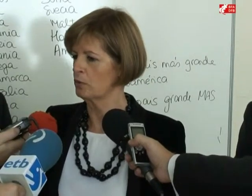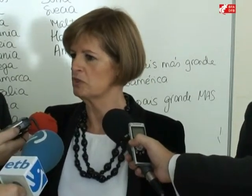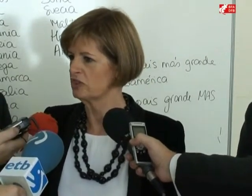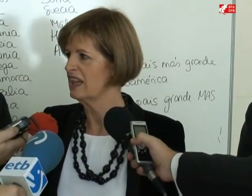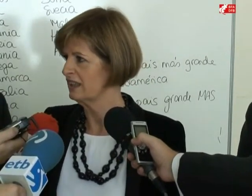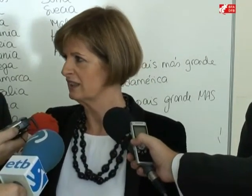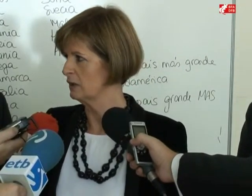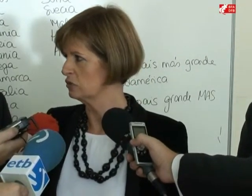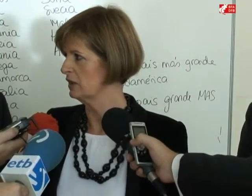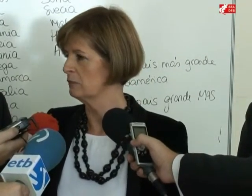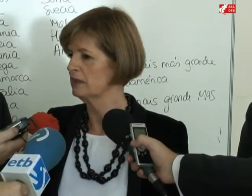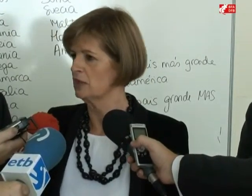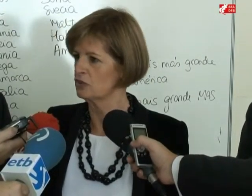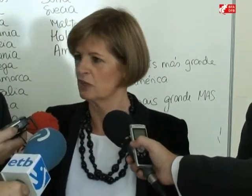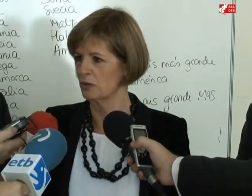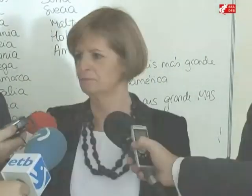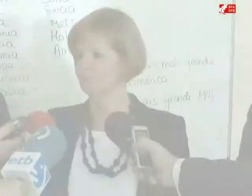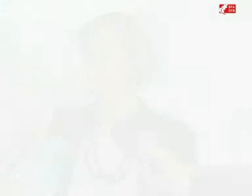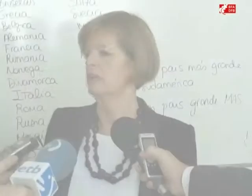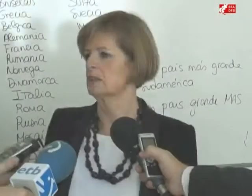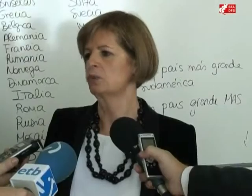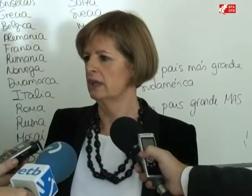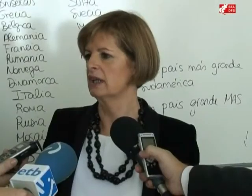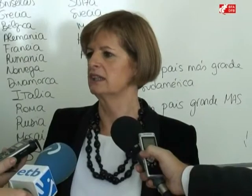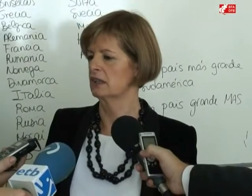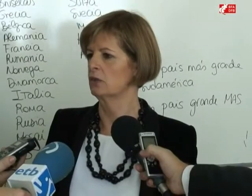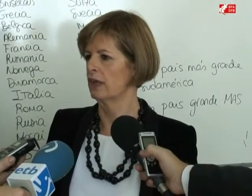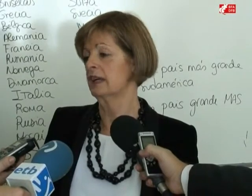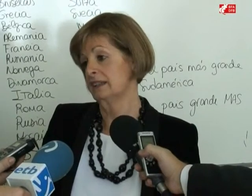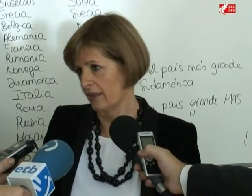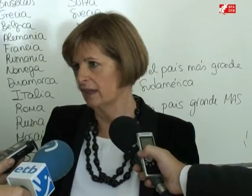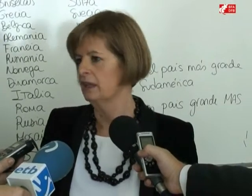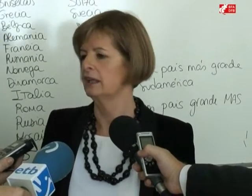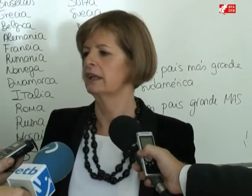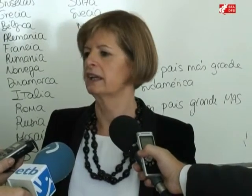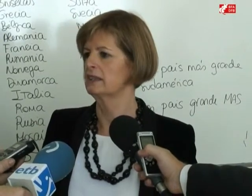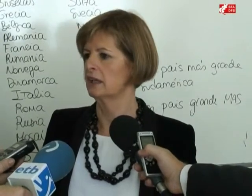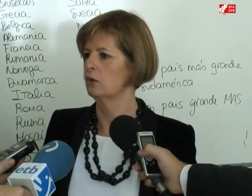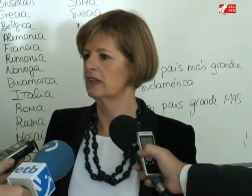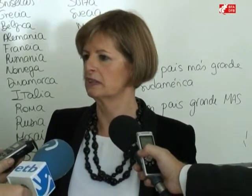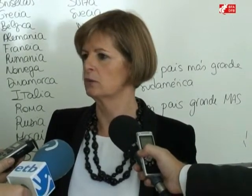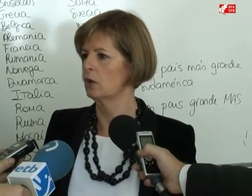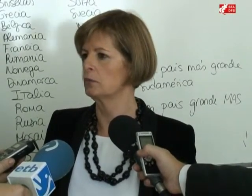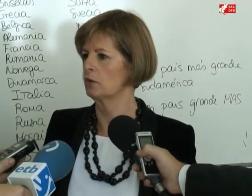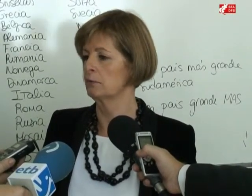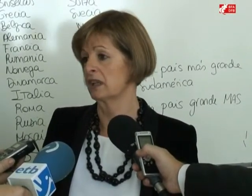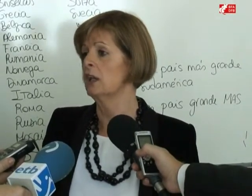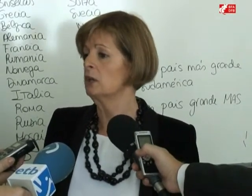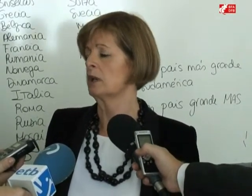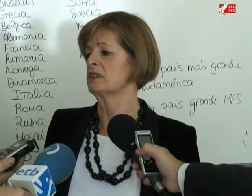compromiso es que sigamos manteniendo esta ayuda. Gure asmoa izango da eta da jarraitzea orain arte daukagun programakin. Nola pentsatzen